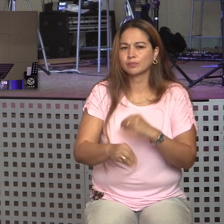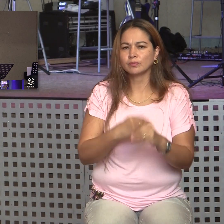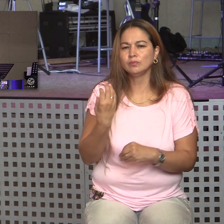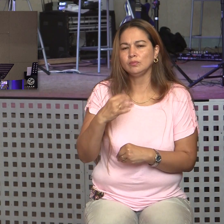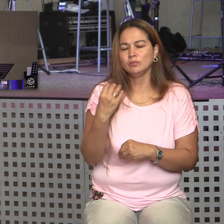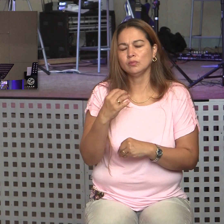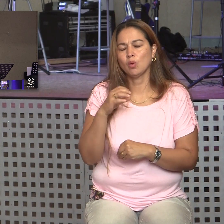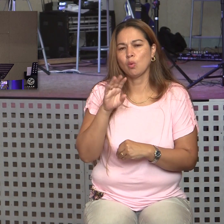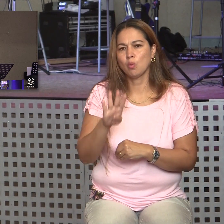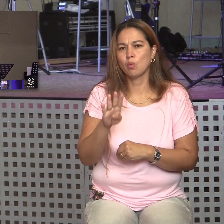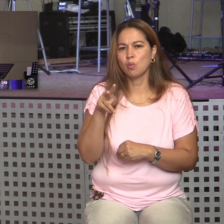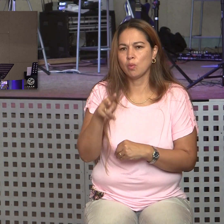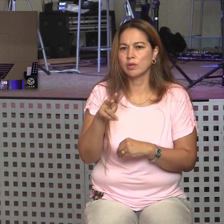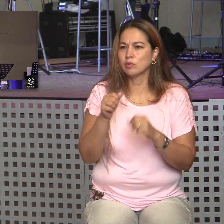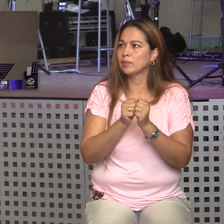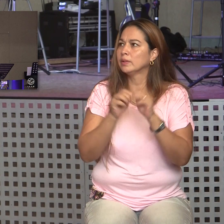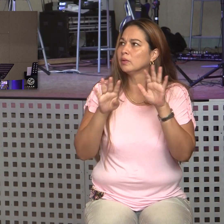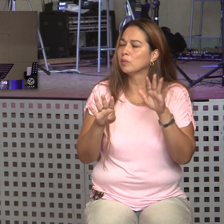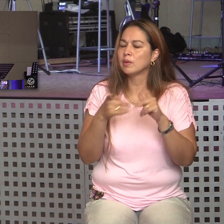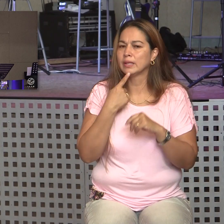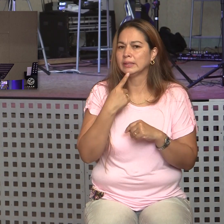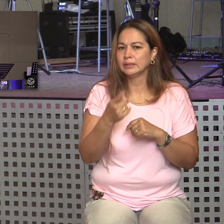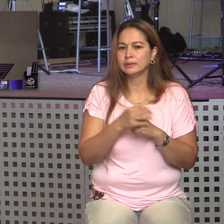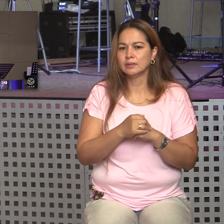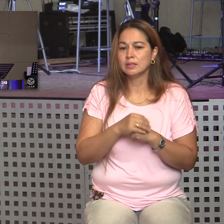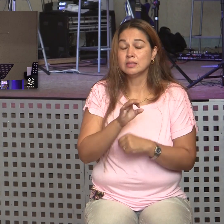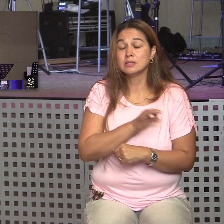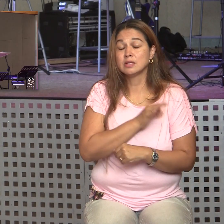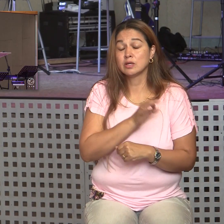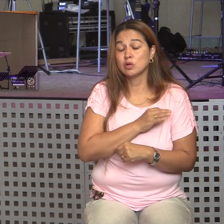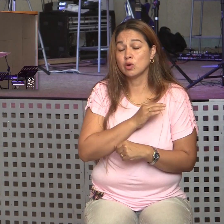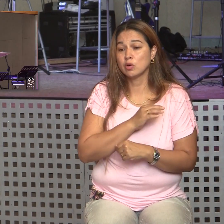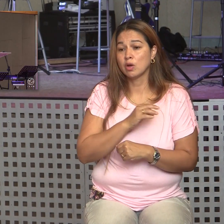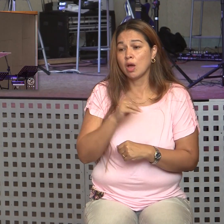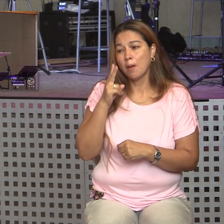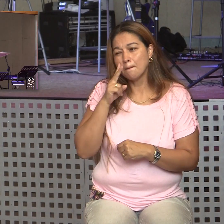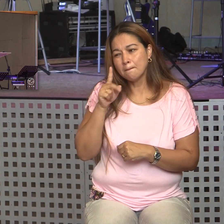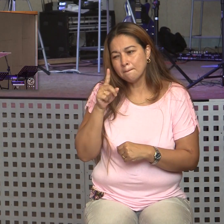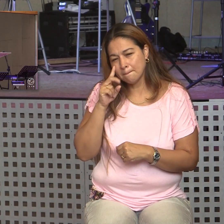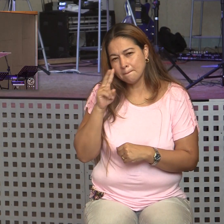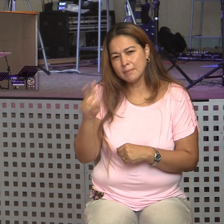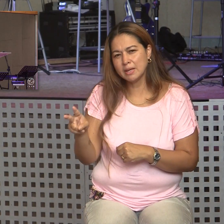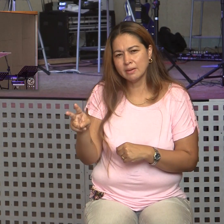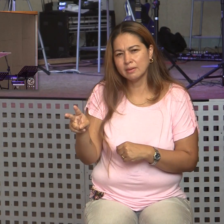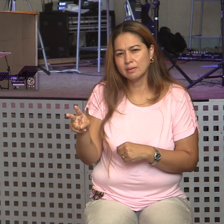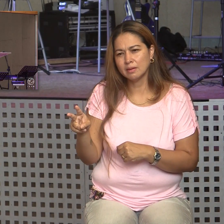4:29. Mira sus amenazas y concede a tus siervos que con todo denuedo